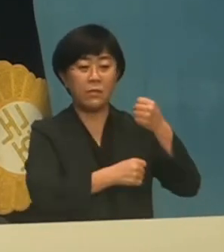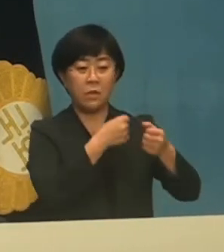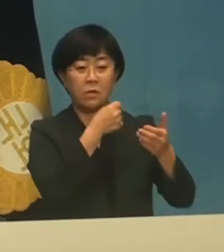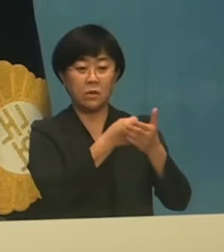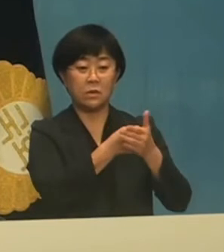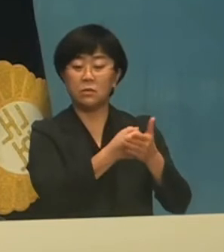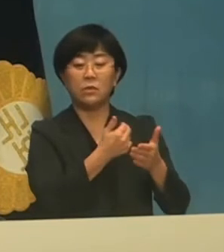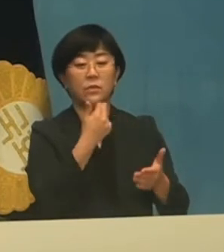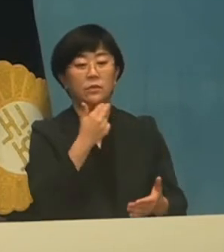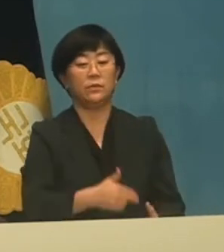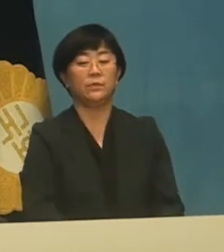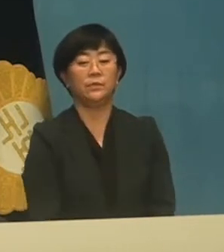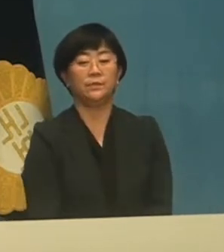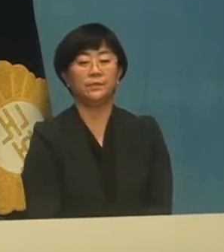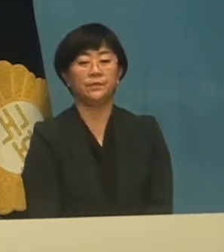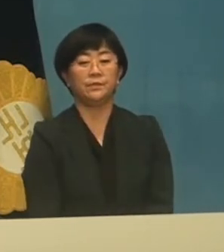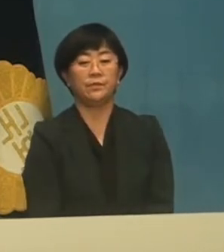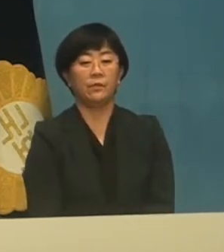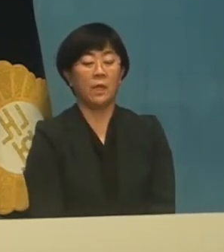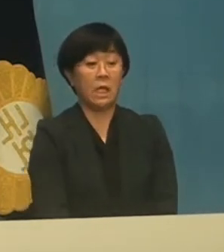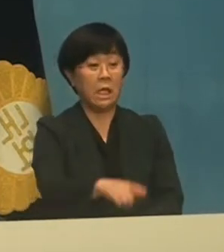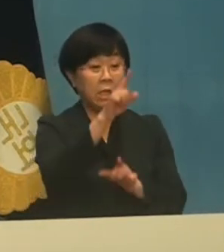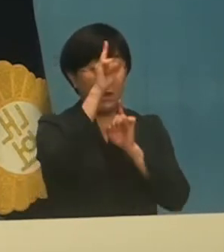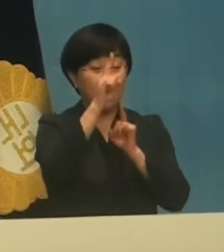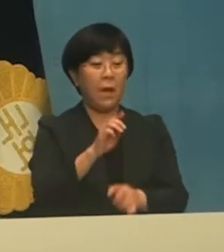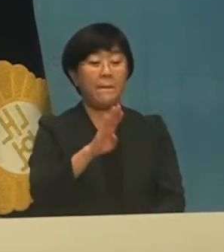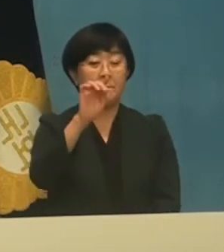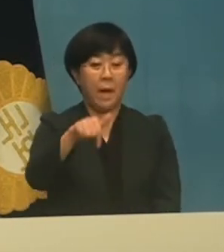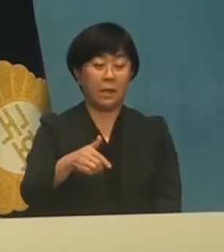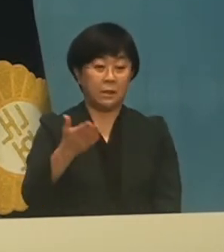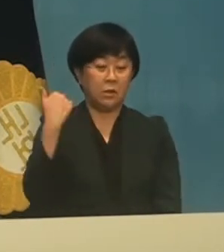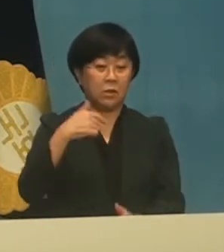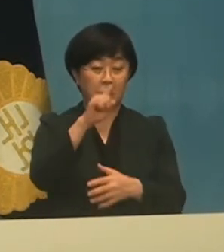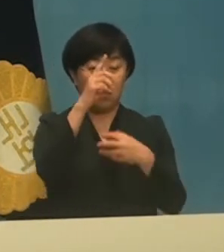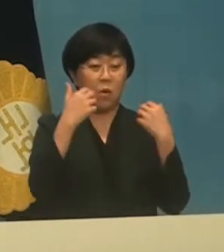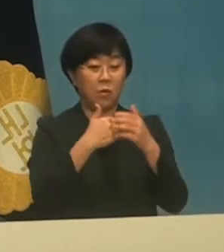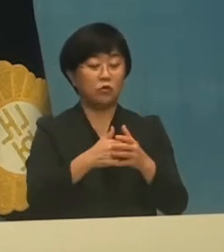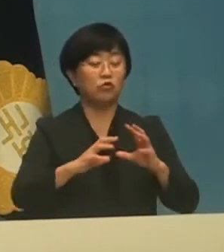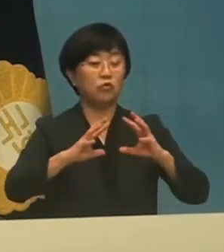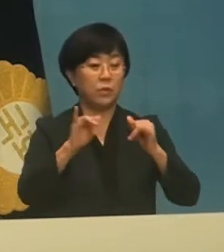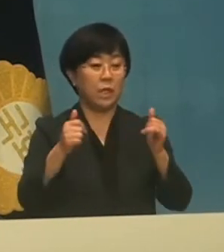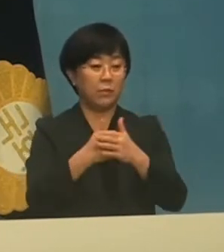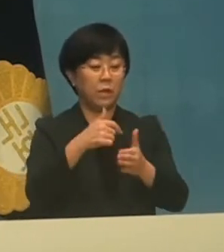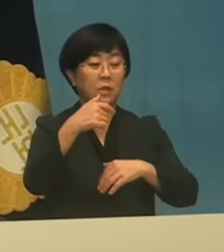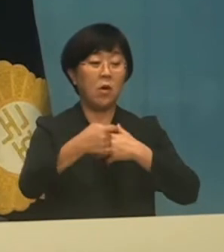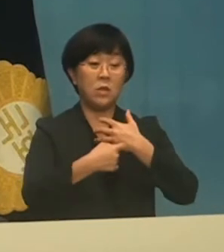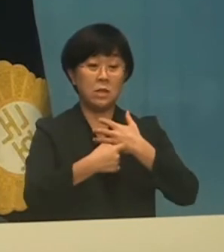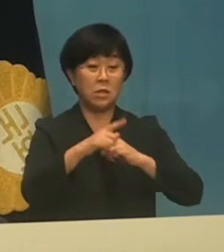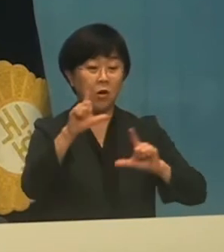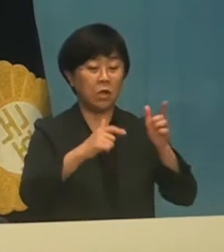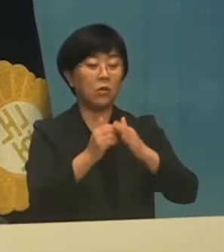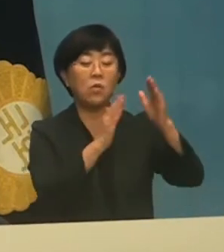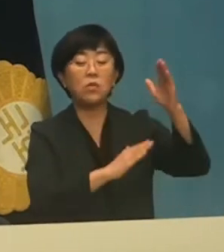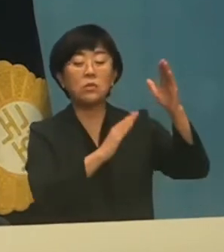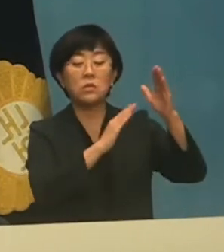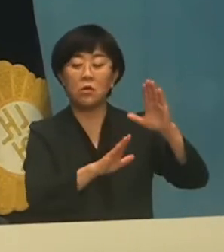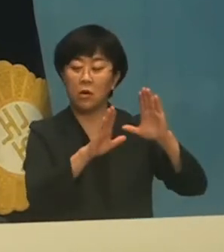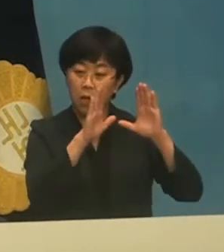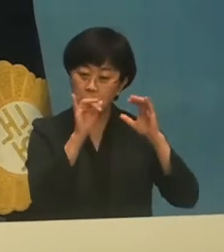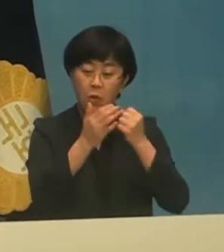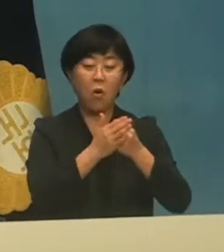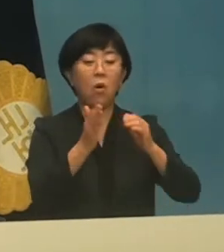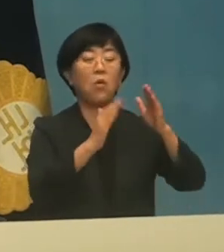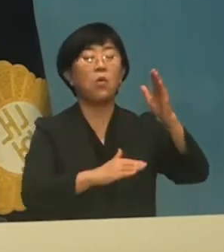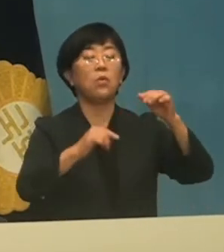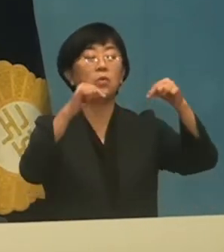적은 없습니다. 이명박 박근혜 정부조차 국민 여론을 의식해서 형식적인 공천이라도 열고 공론화를